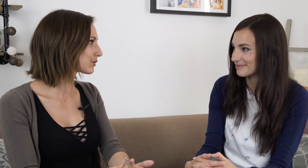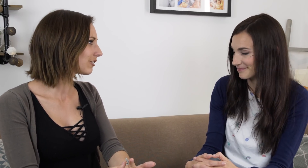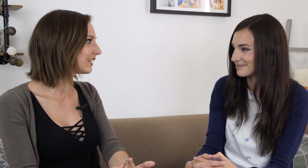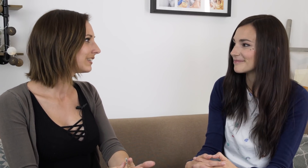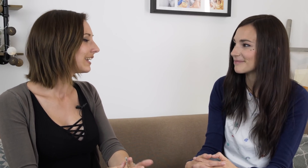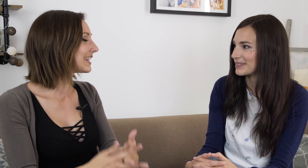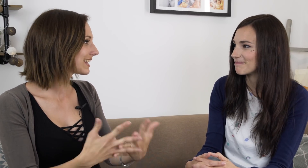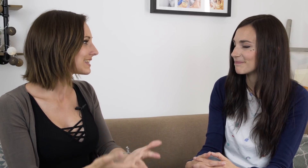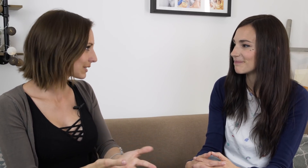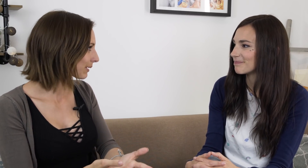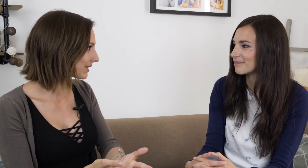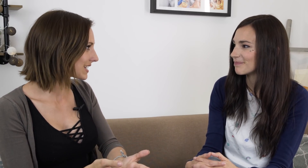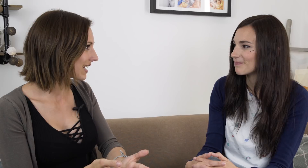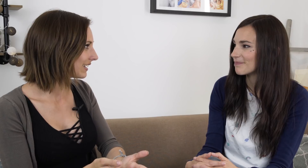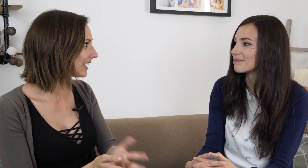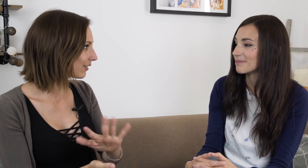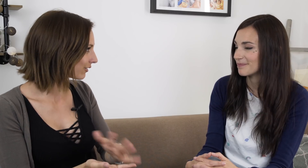mois. Est-ce qu'elle s'exprime déjà et en langue des